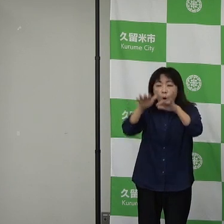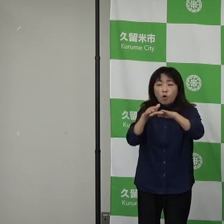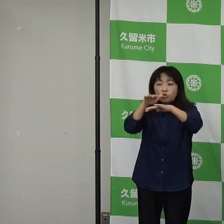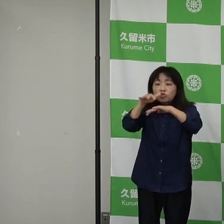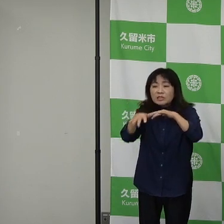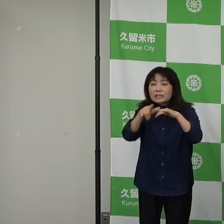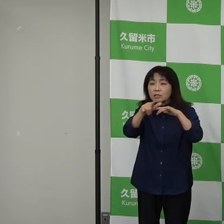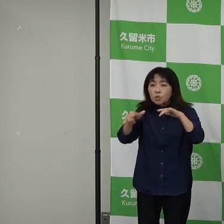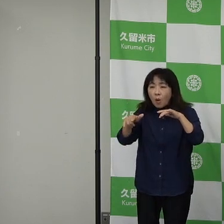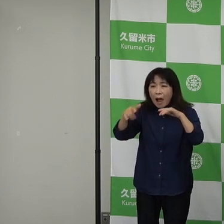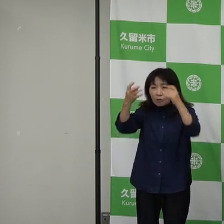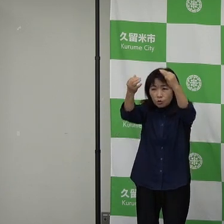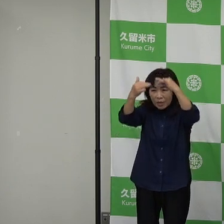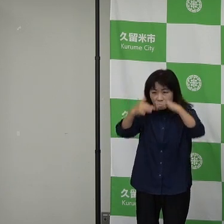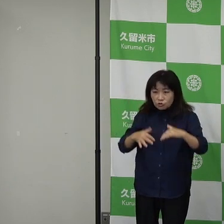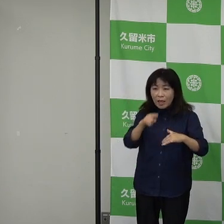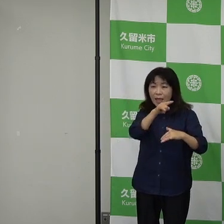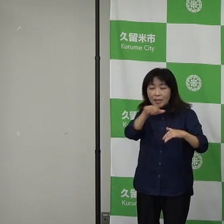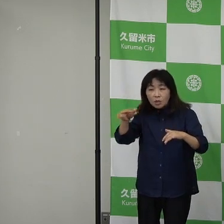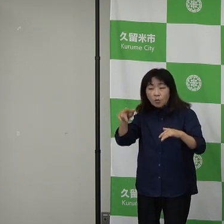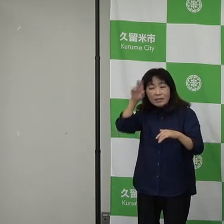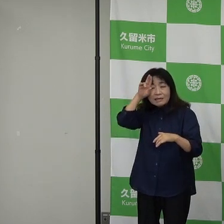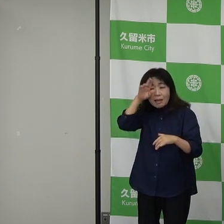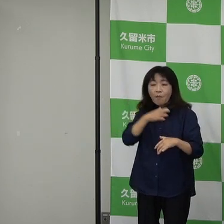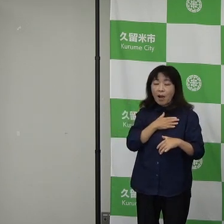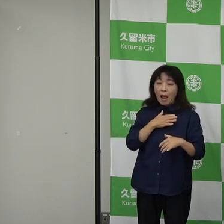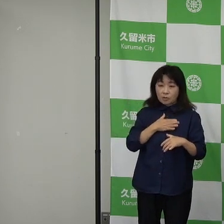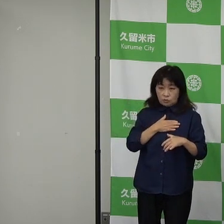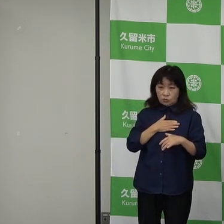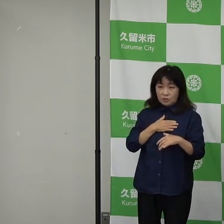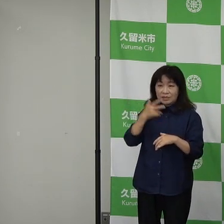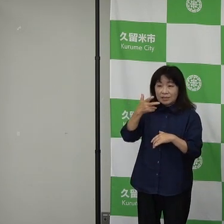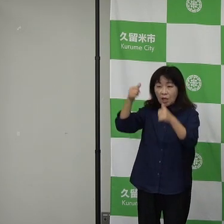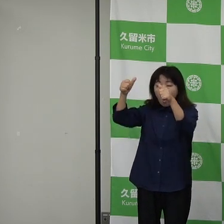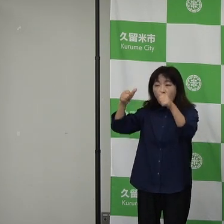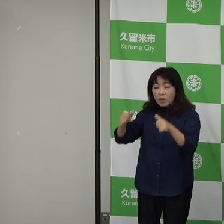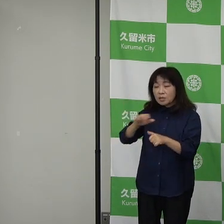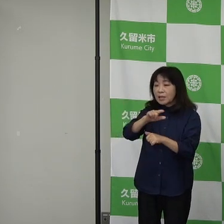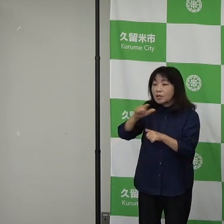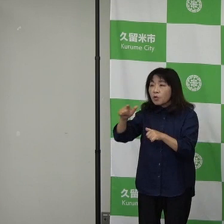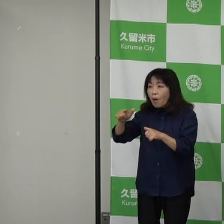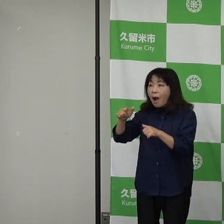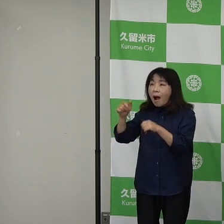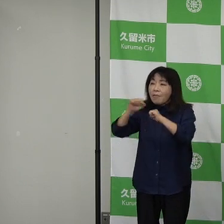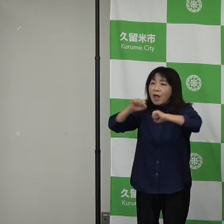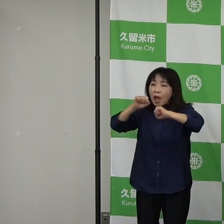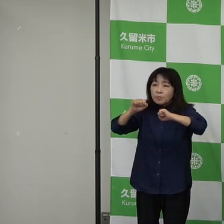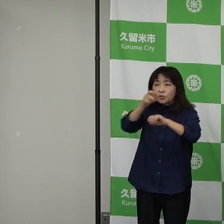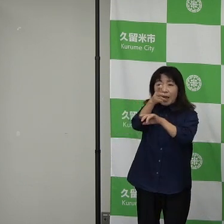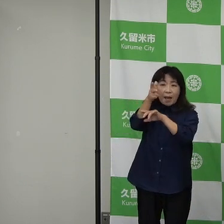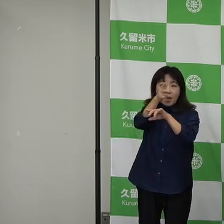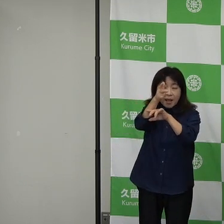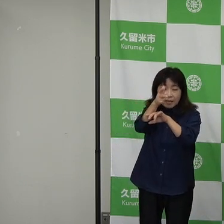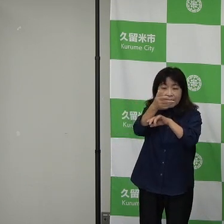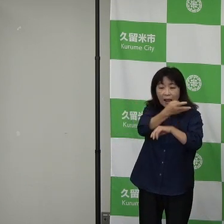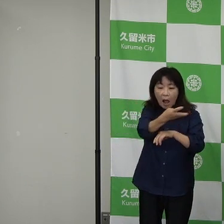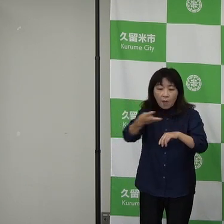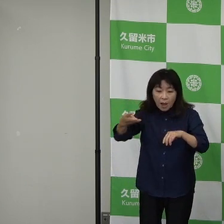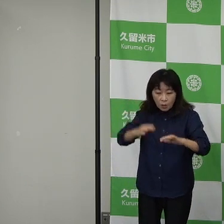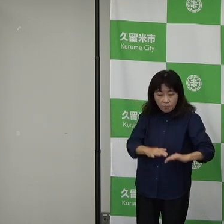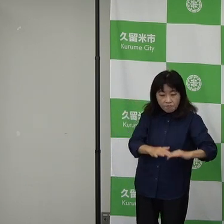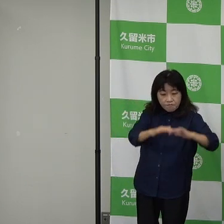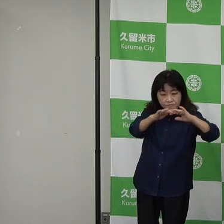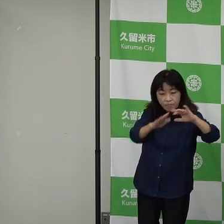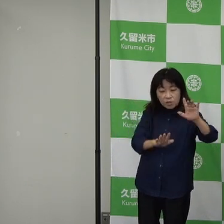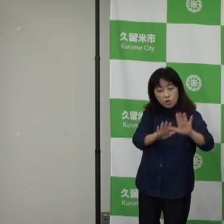度が確認できますし、市のホームページでは各所にあるライブカメラで川の増水状況など